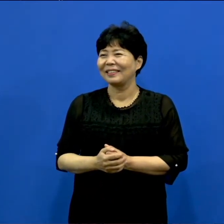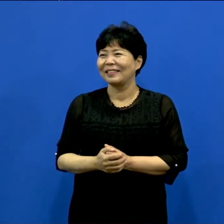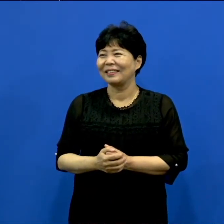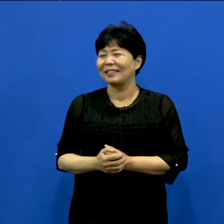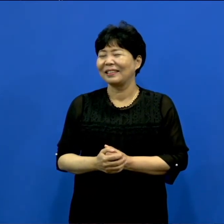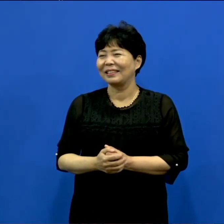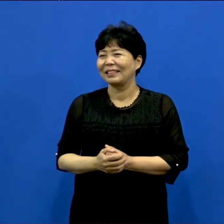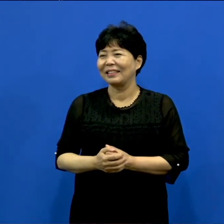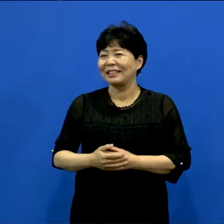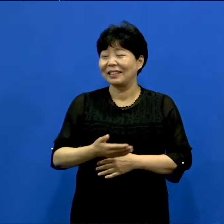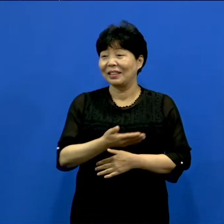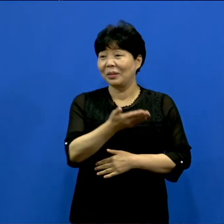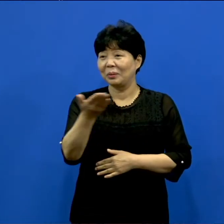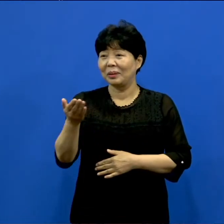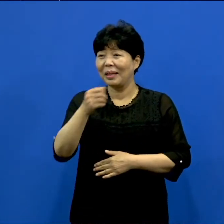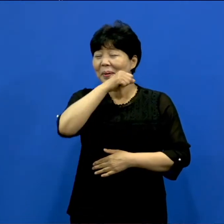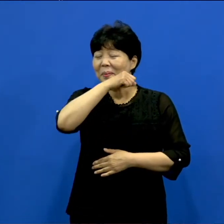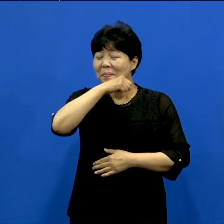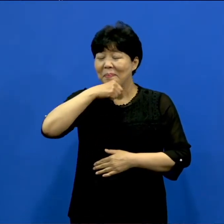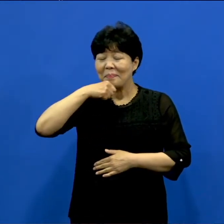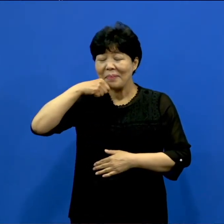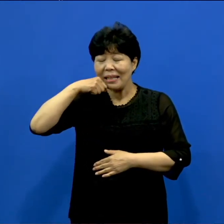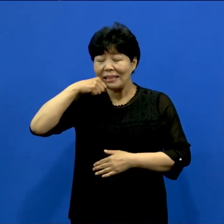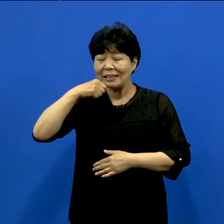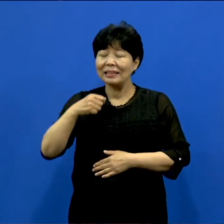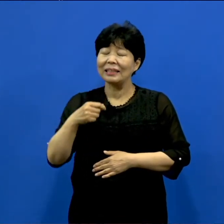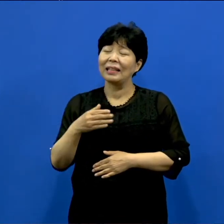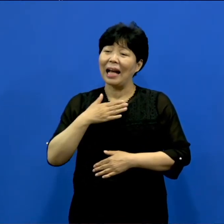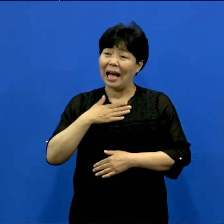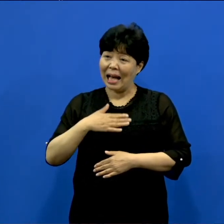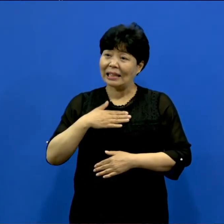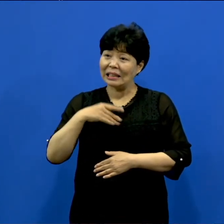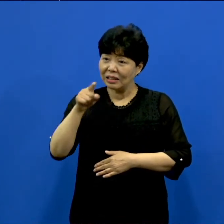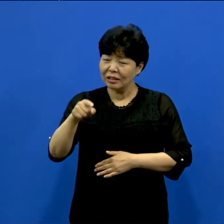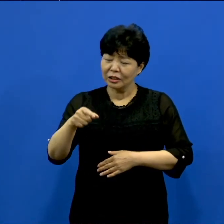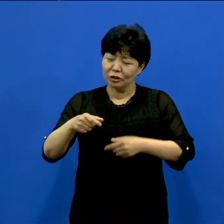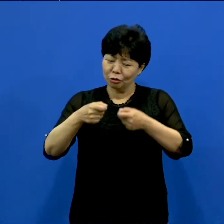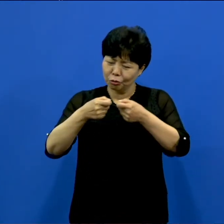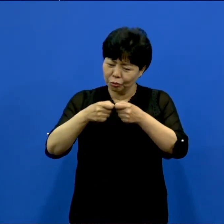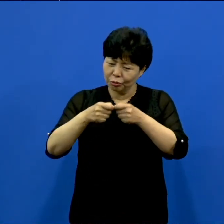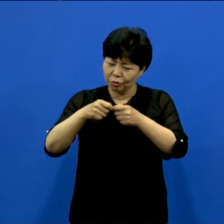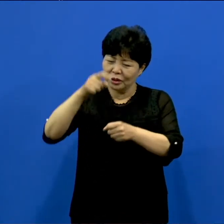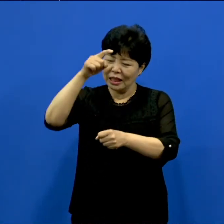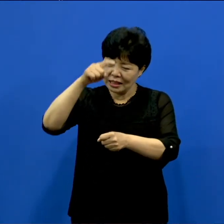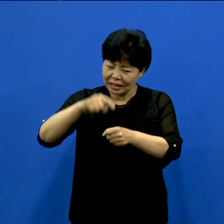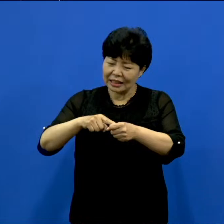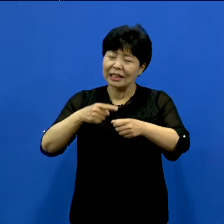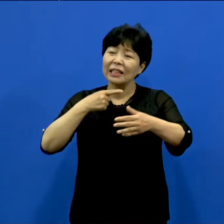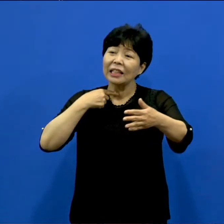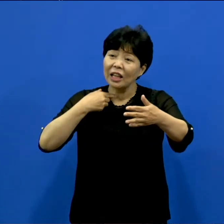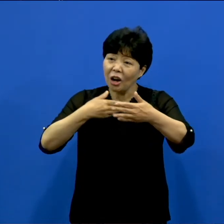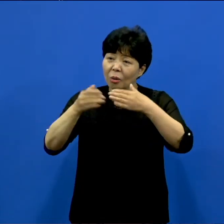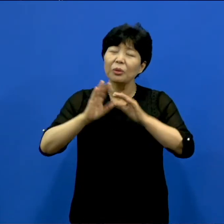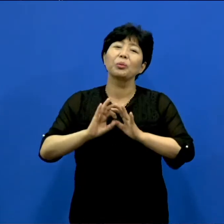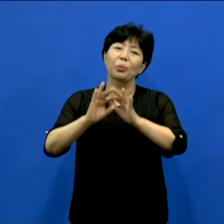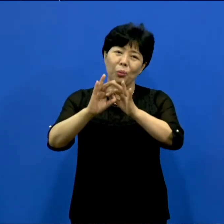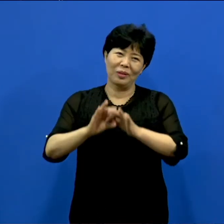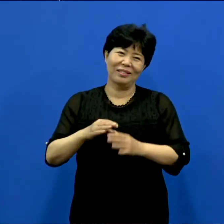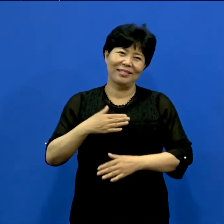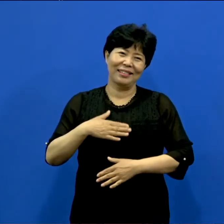여러분, 맛을 안다는 건요, 구체적인 경험이에요. 구체적인 경험이에요. 여러분, 신앙은 맛을 보는